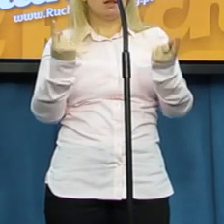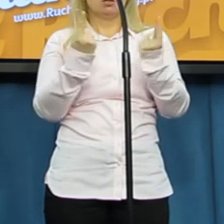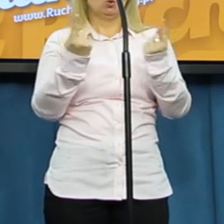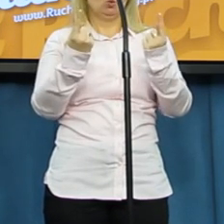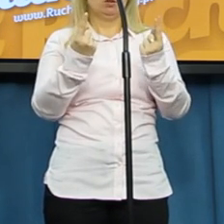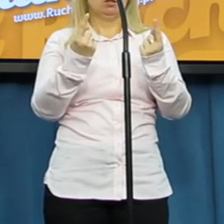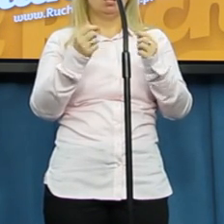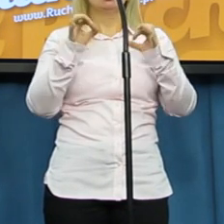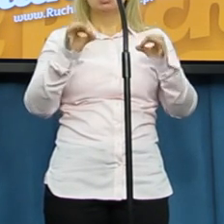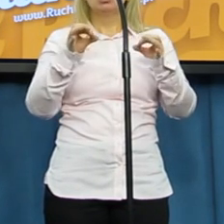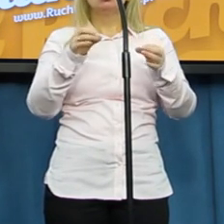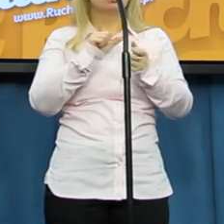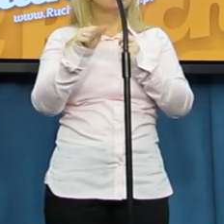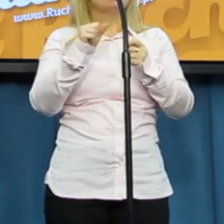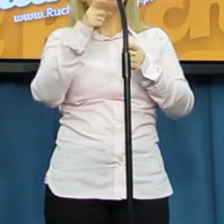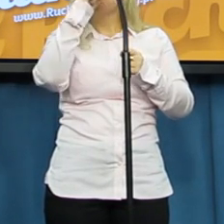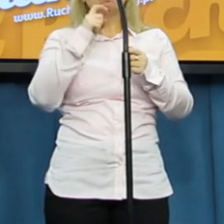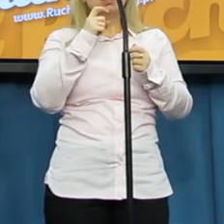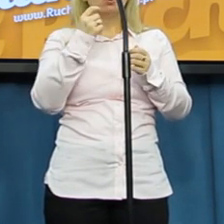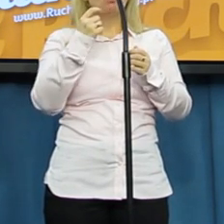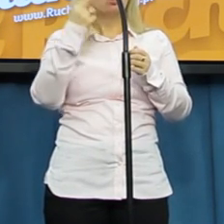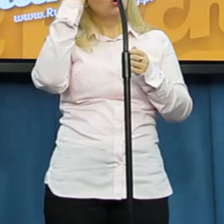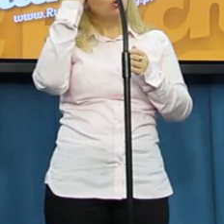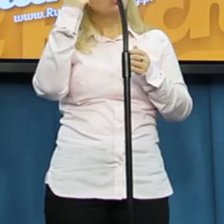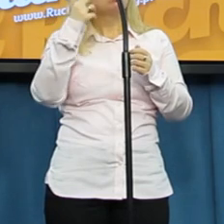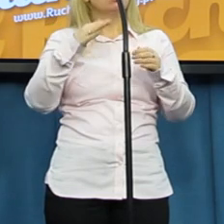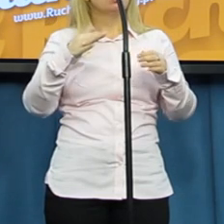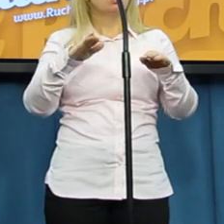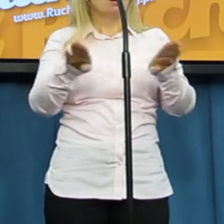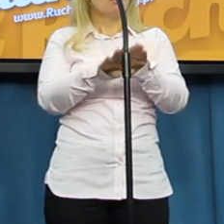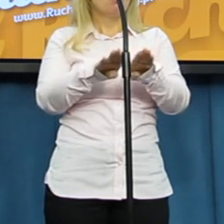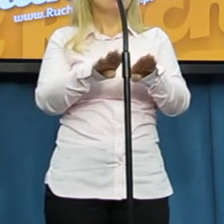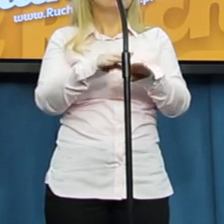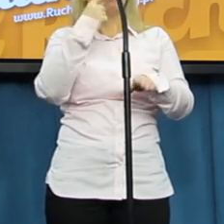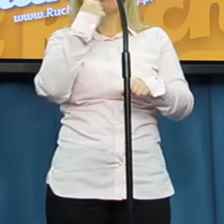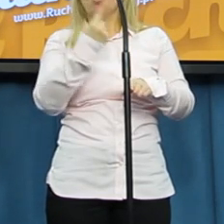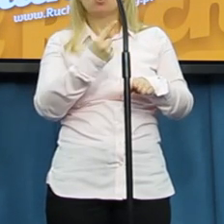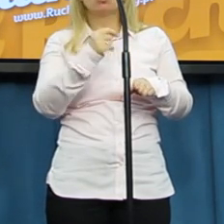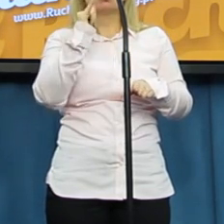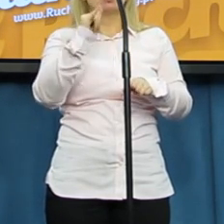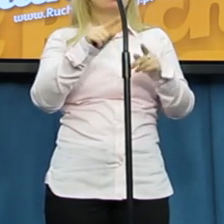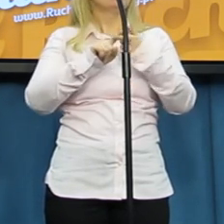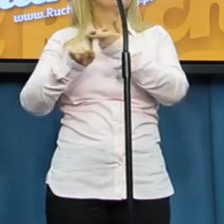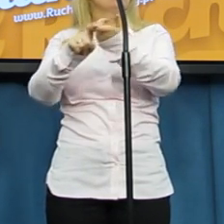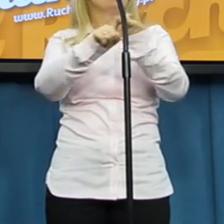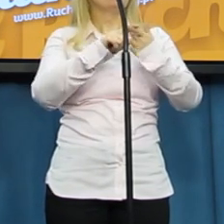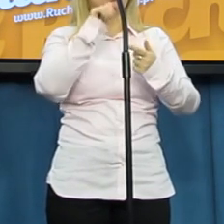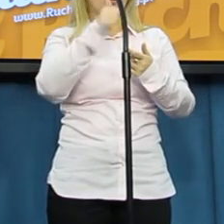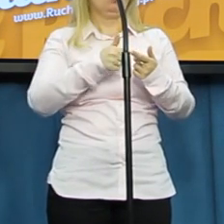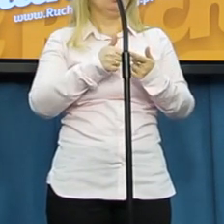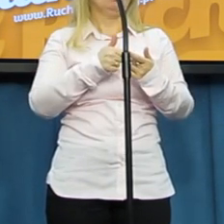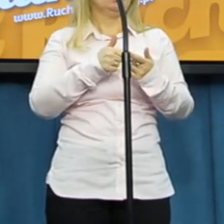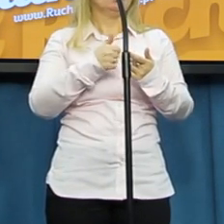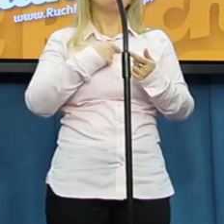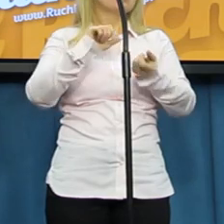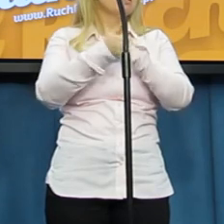się na niekorzyść tego tradycyjnego rozumienia pozycji Rosji i Unii Europejskiej. To nie jest tak, my wam węgiel, wy nam banany, wy